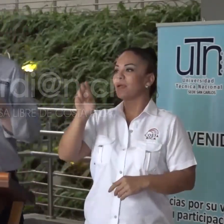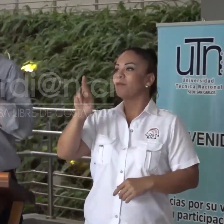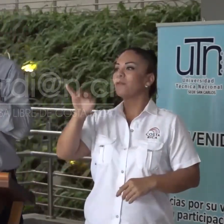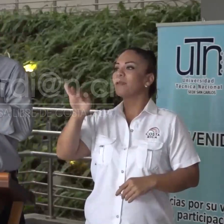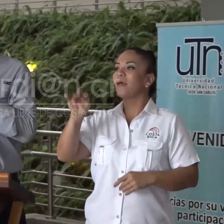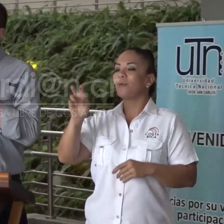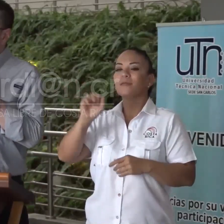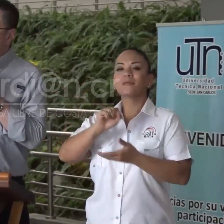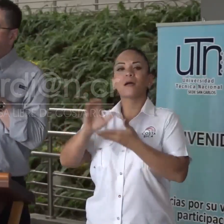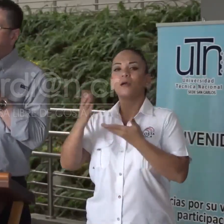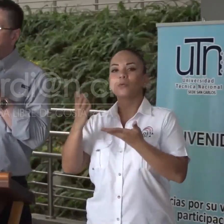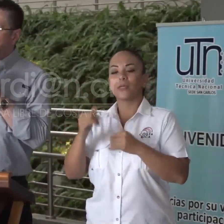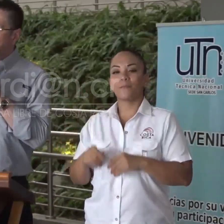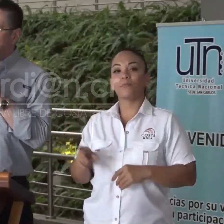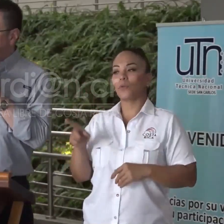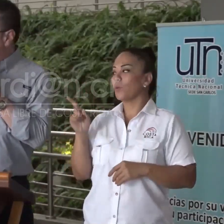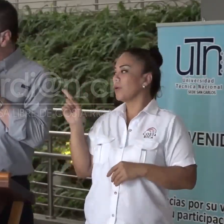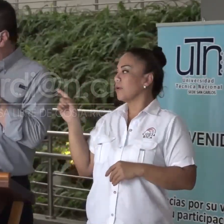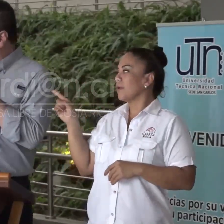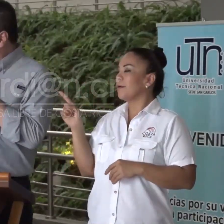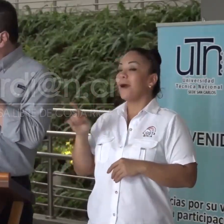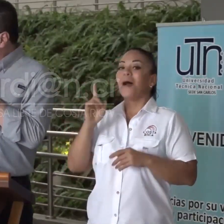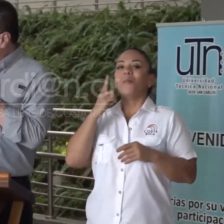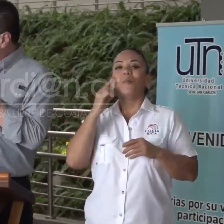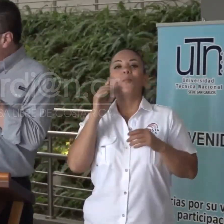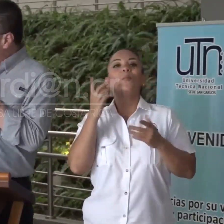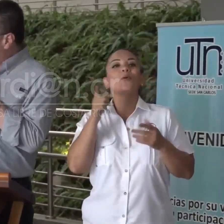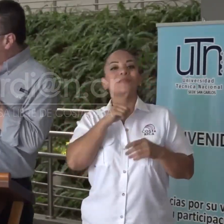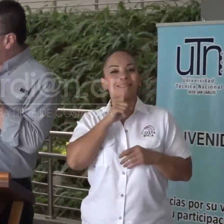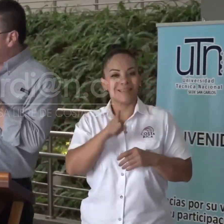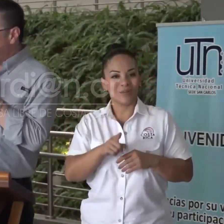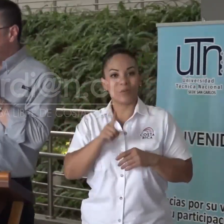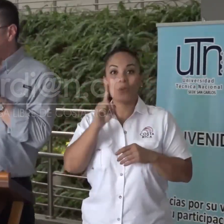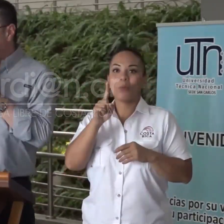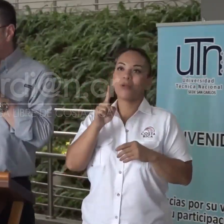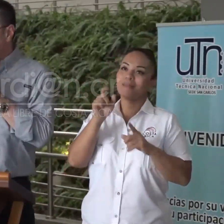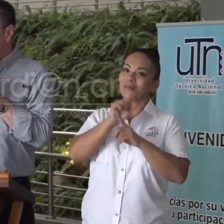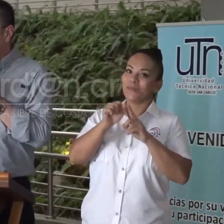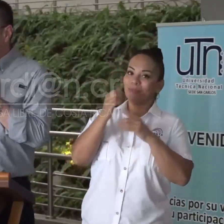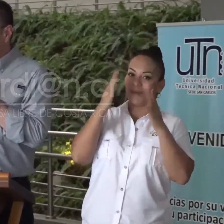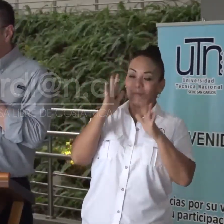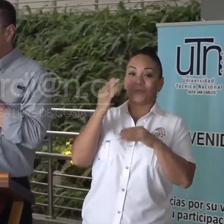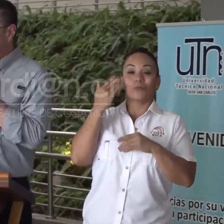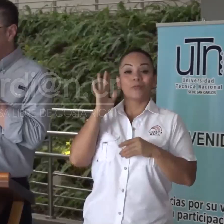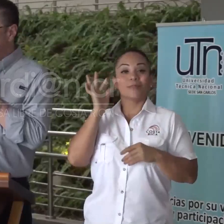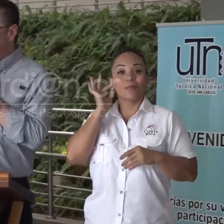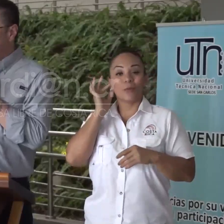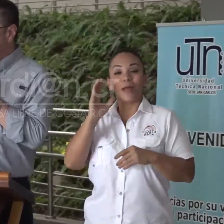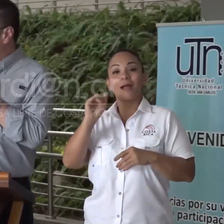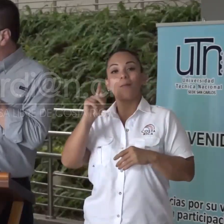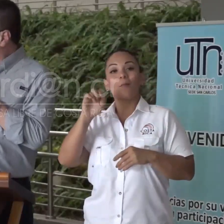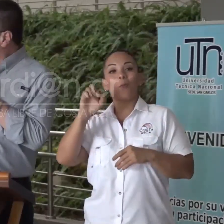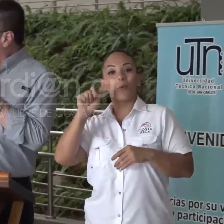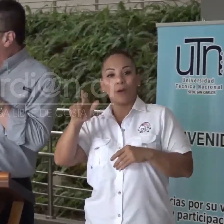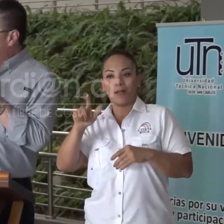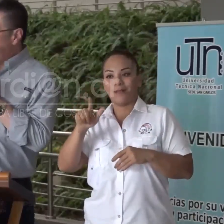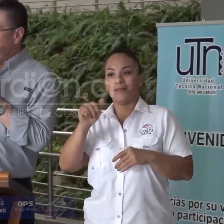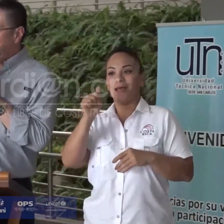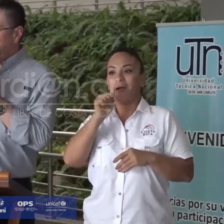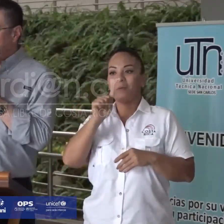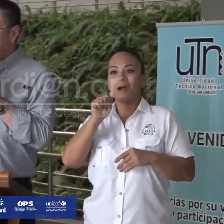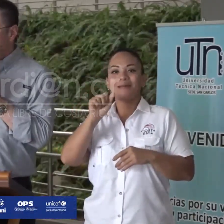Por cierto, ministro, una imprevisibilidad. Yo no sé si la señora de Caporal de Aguasarca sepa qué es eso.